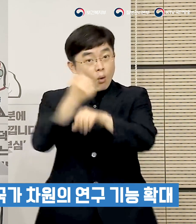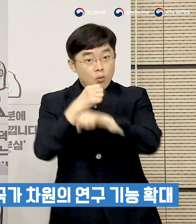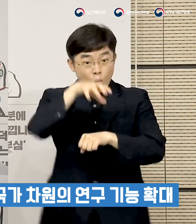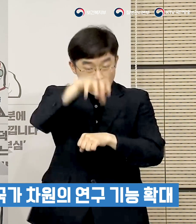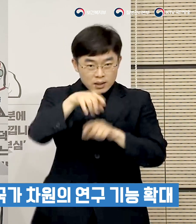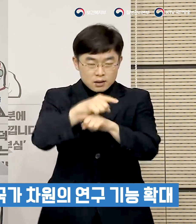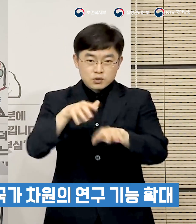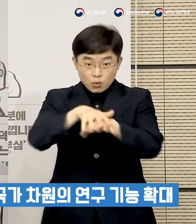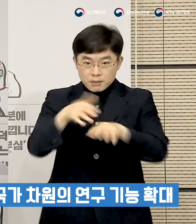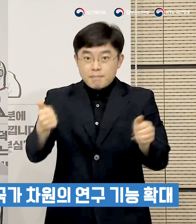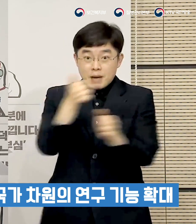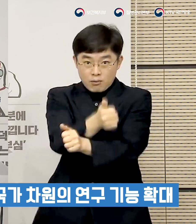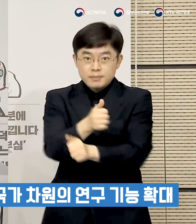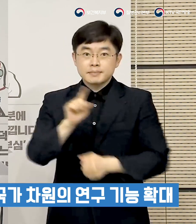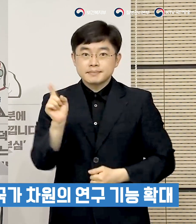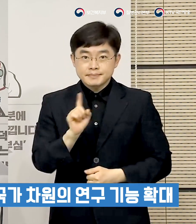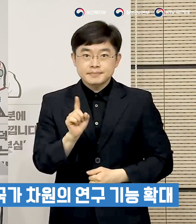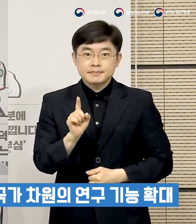확대 개편하여